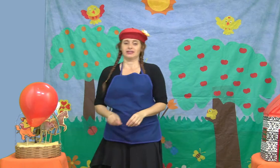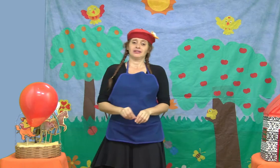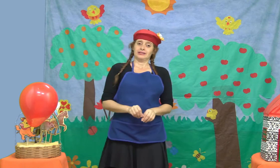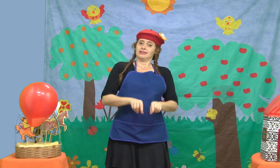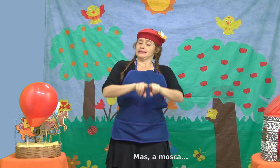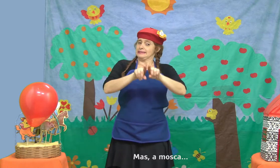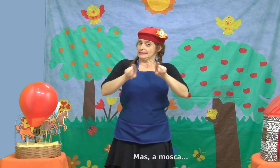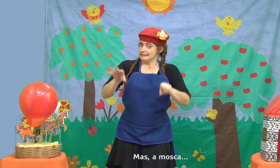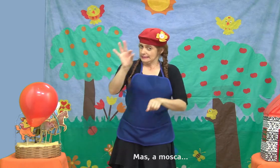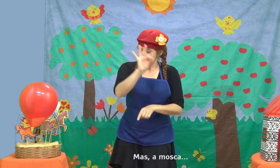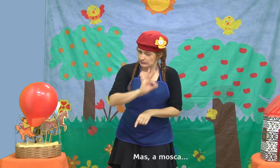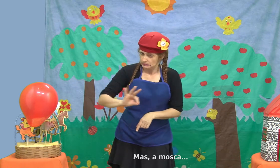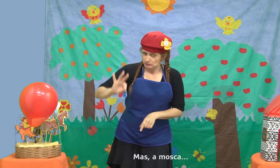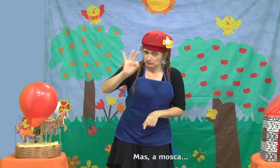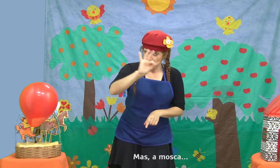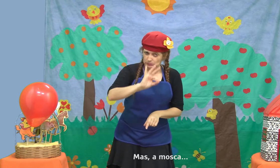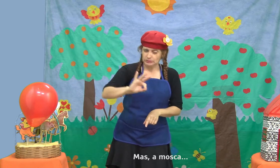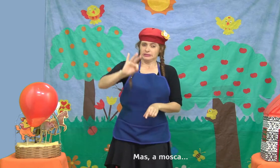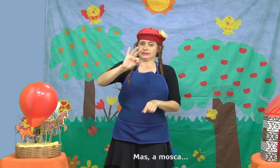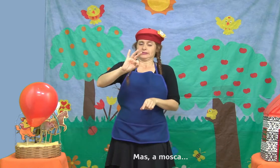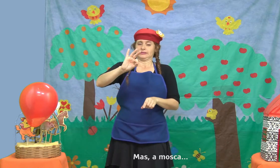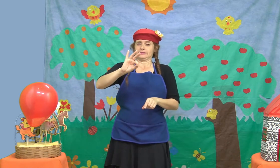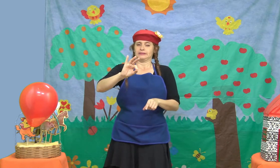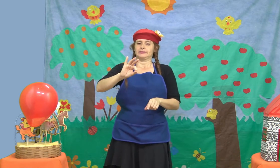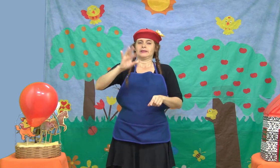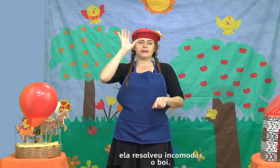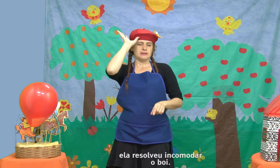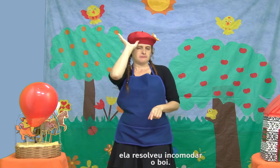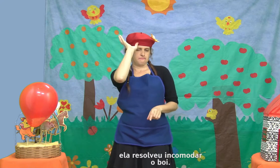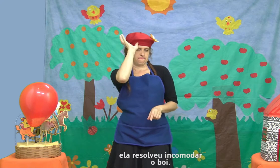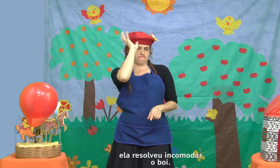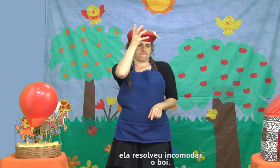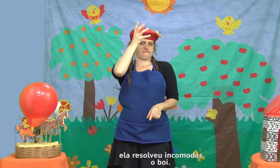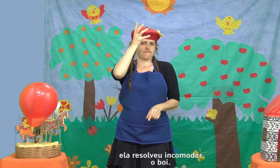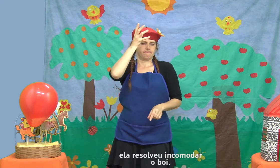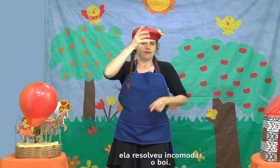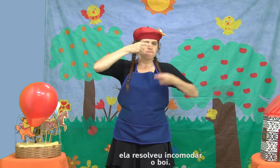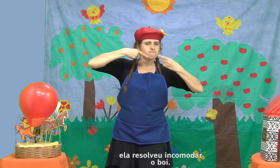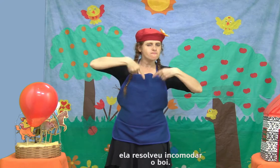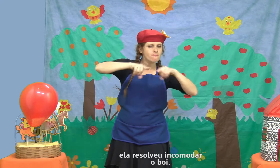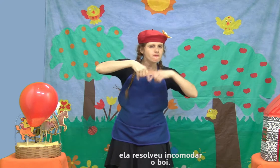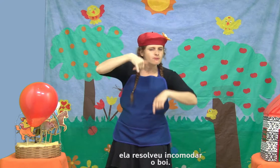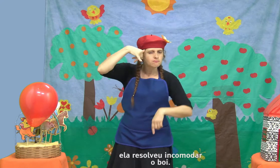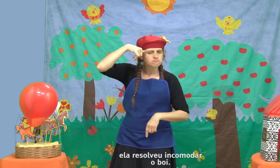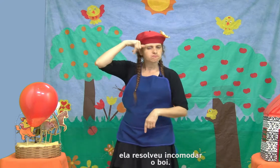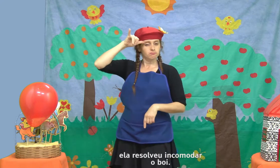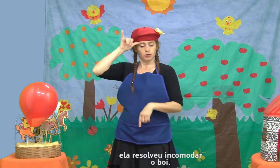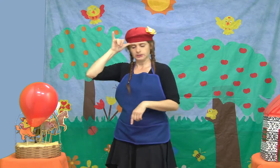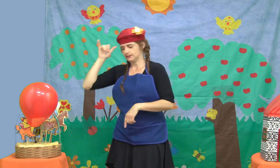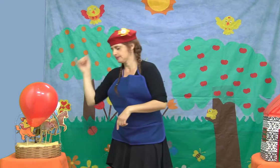mas a música ela resolveu incomodar o boi